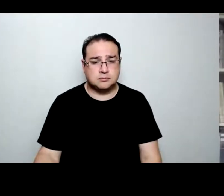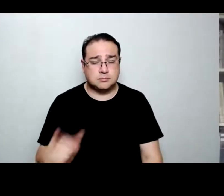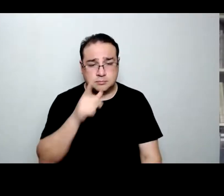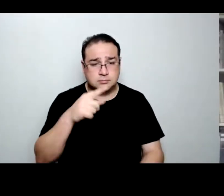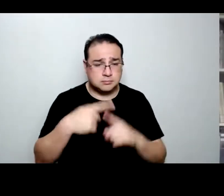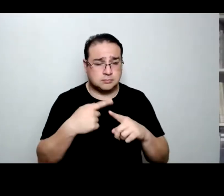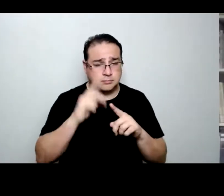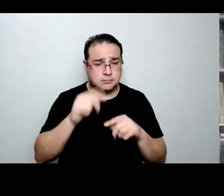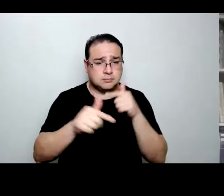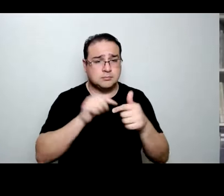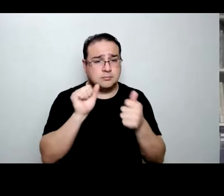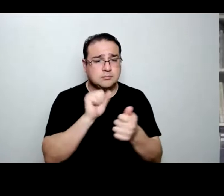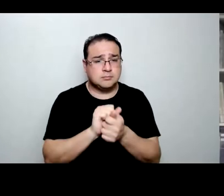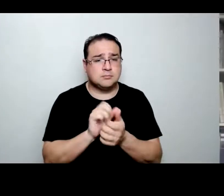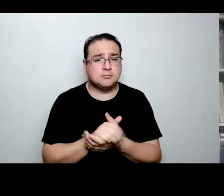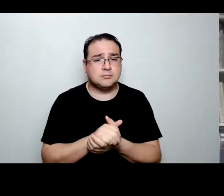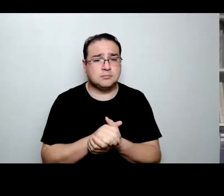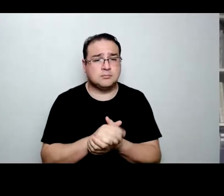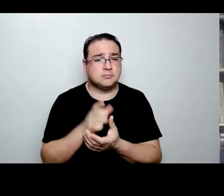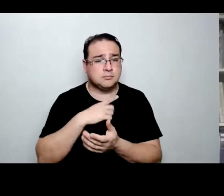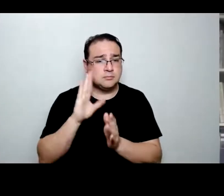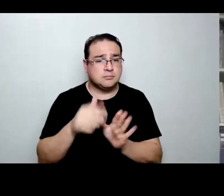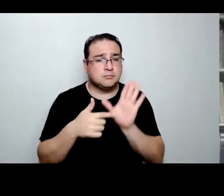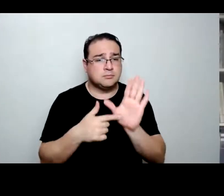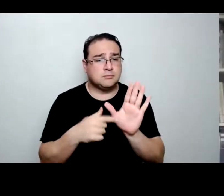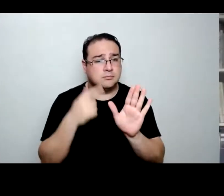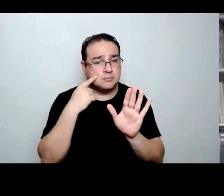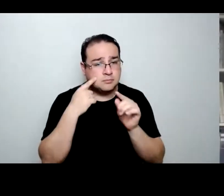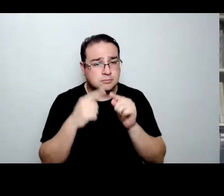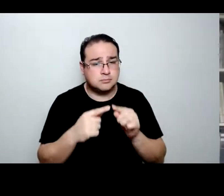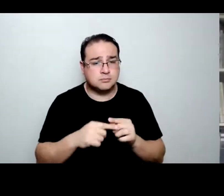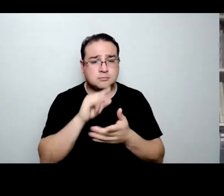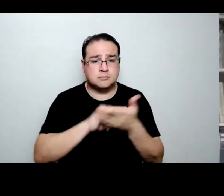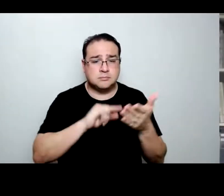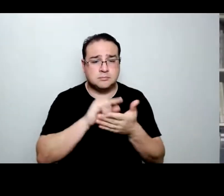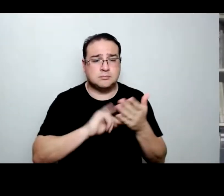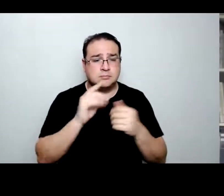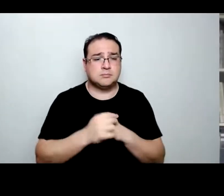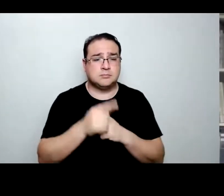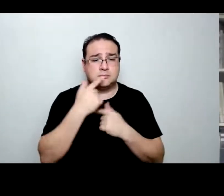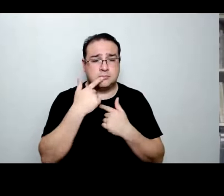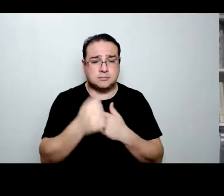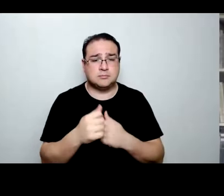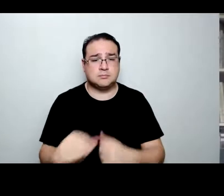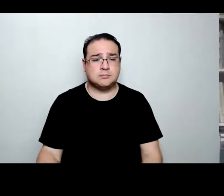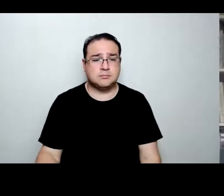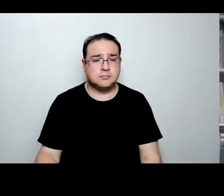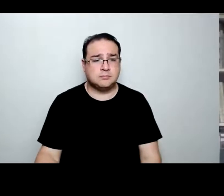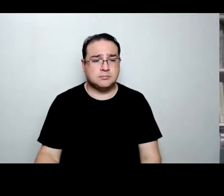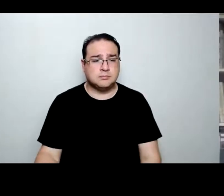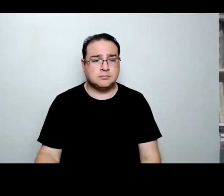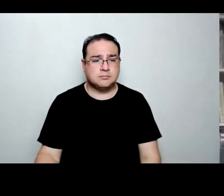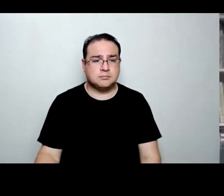depois de ter trabalhado bastante nesses projetos de documentação linguística